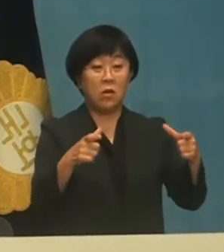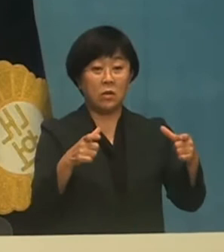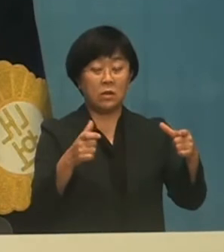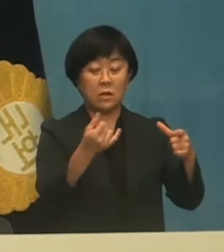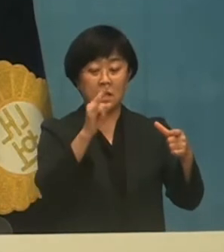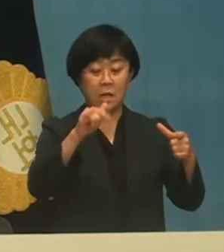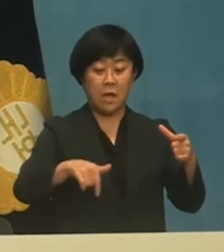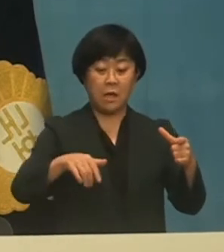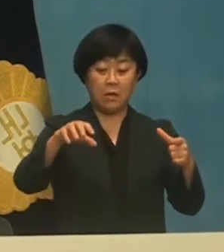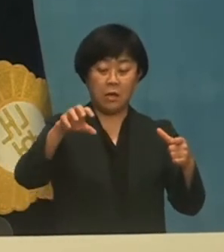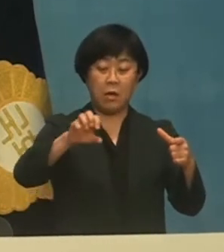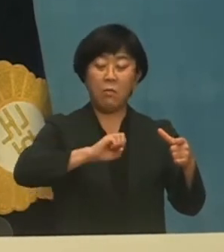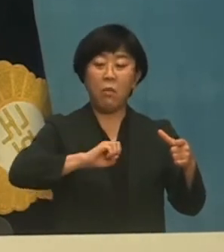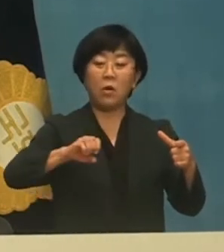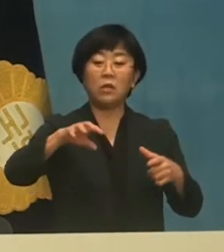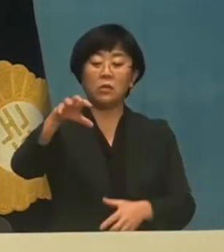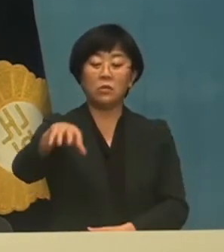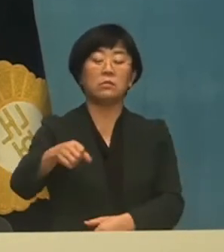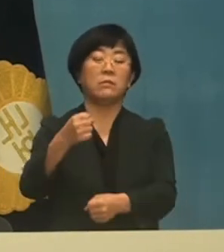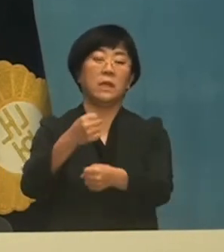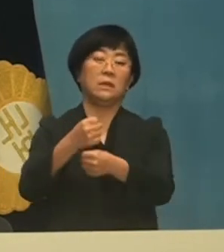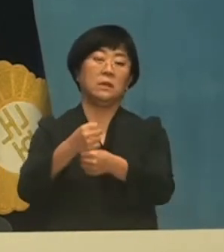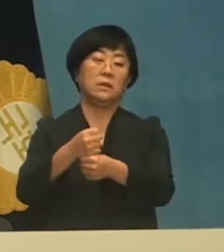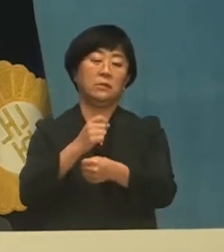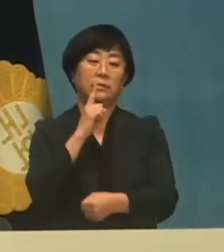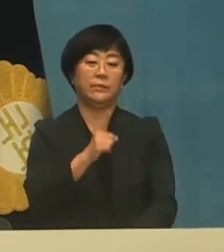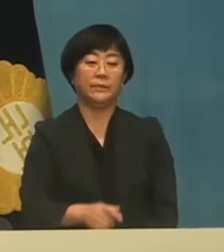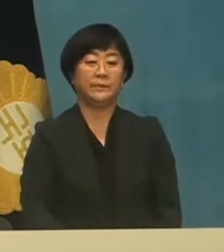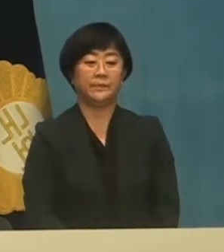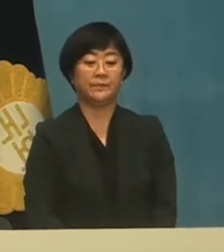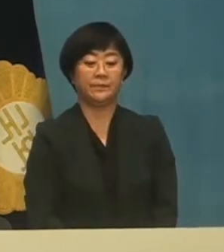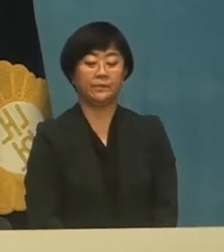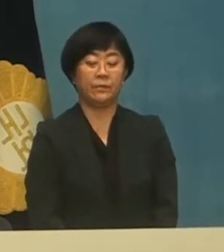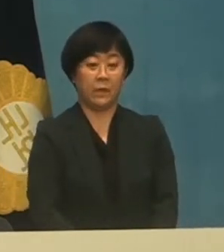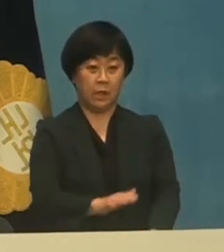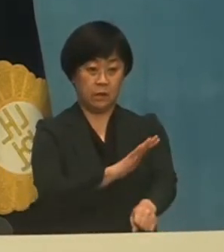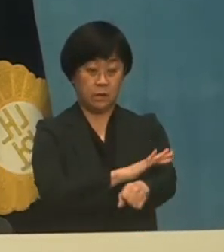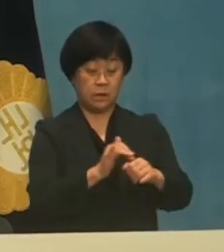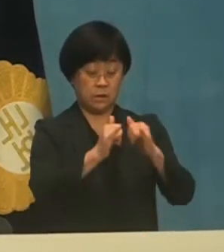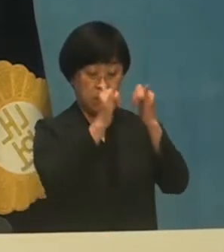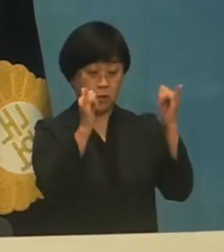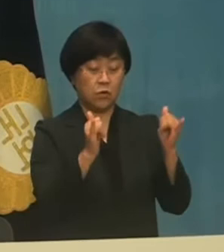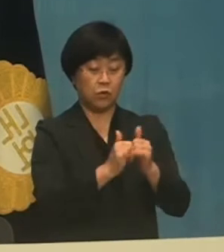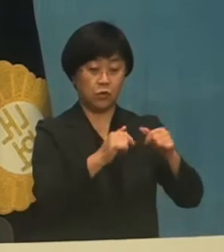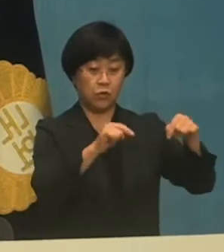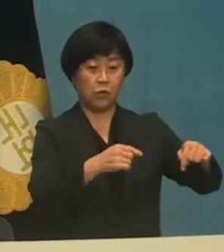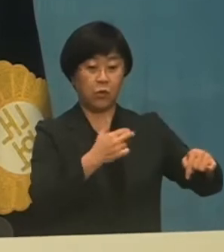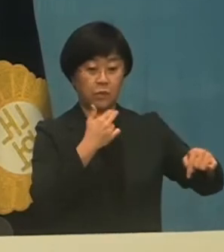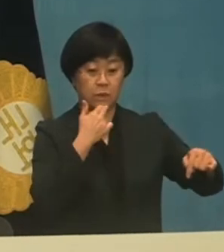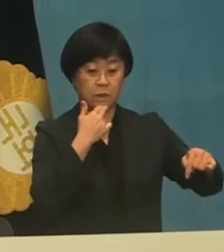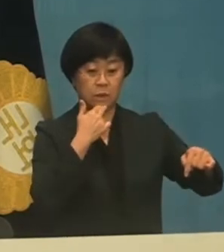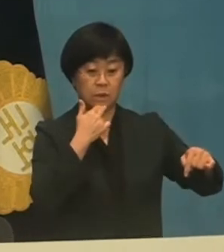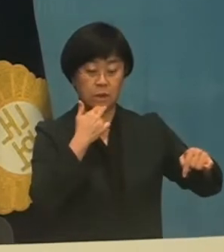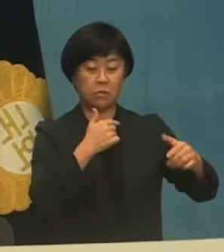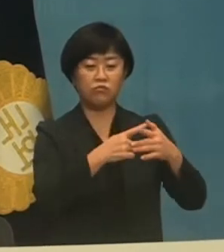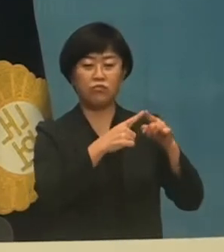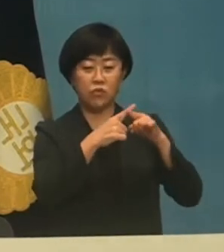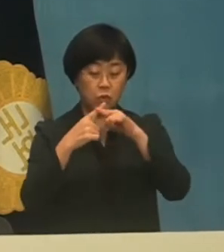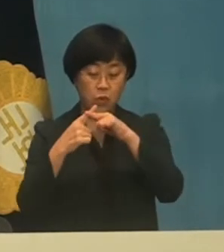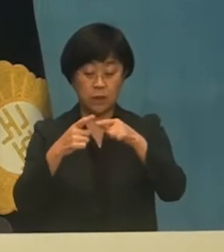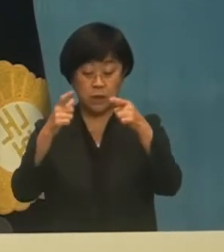핵폐기장으로 만드는 것 아닌가 하는 지적입니다. 제대로 된 사회적 논의도 없이 일방적으로